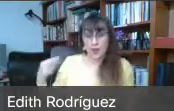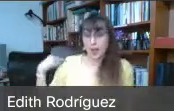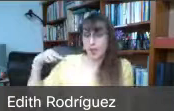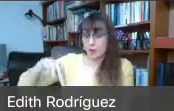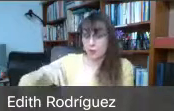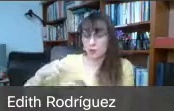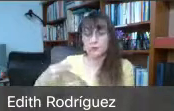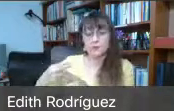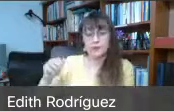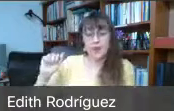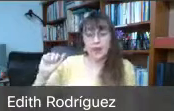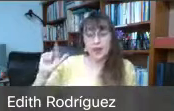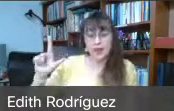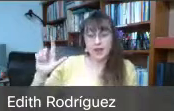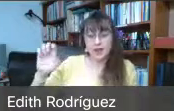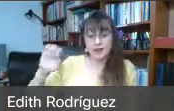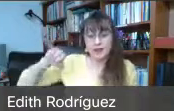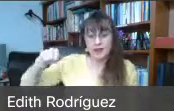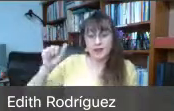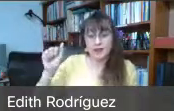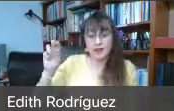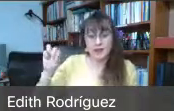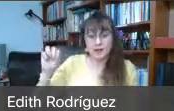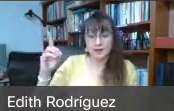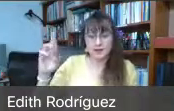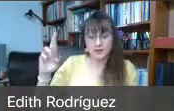Se llama la lengua natural de la comunidad.